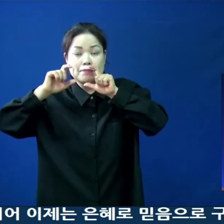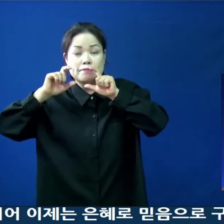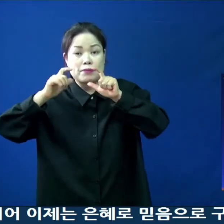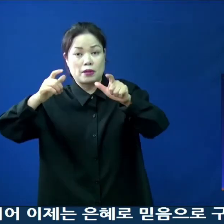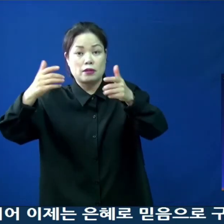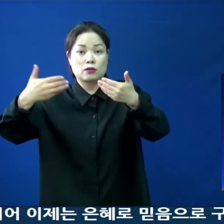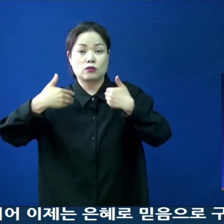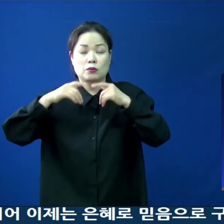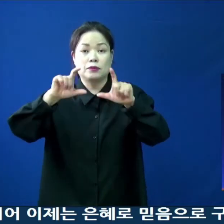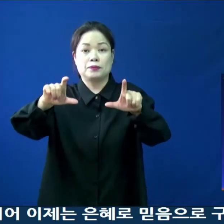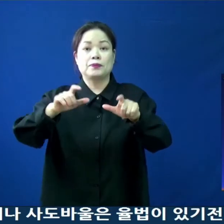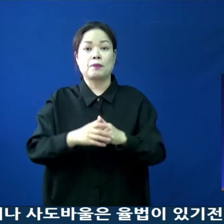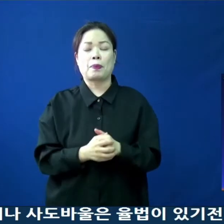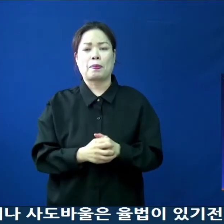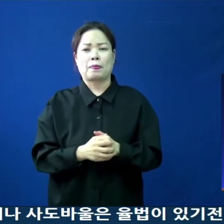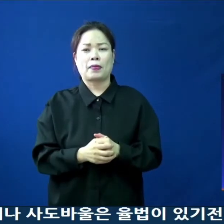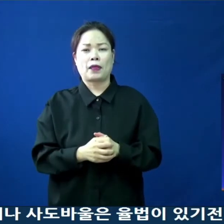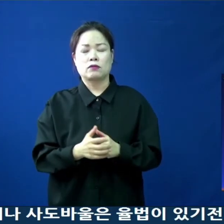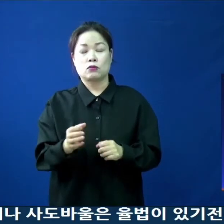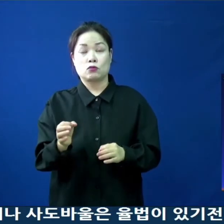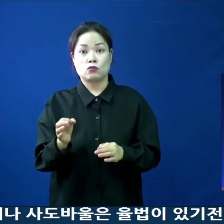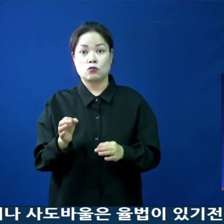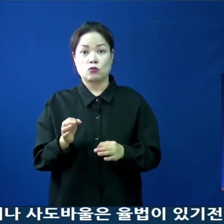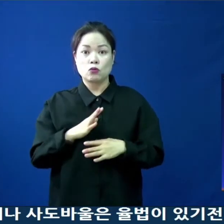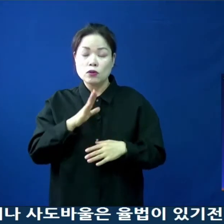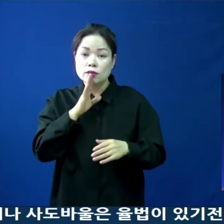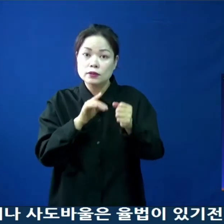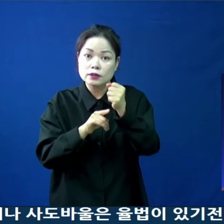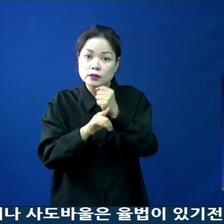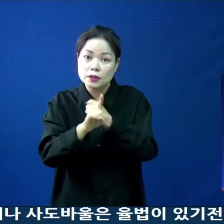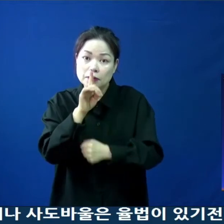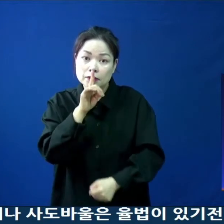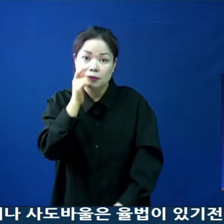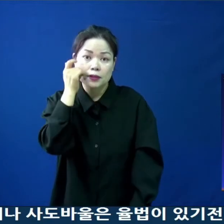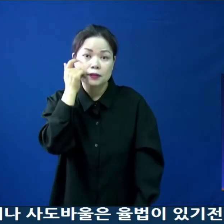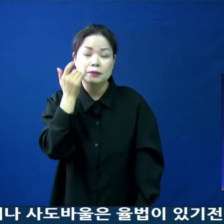것입니다. 얼마나 놀라운 진리의 말씀입니까?